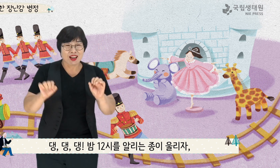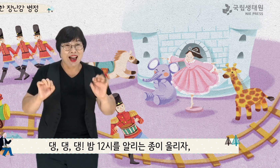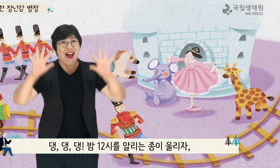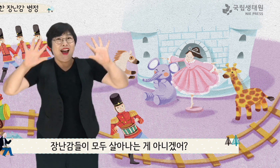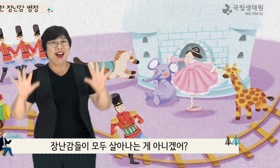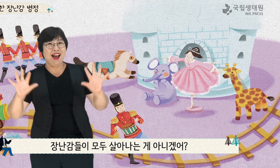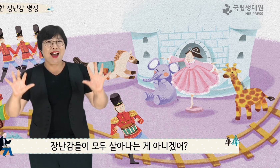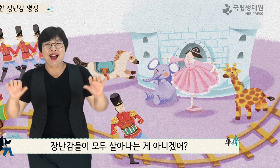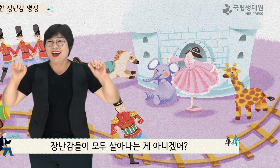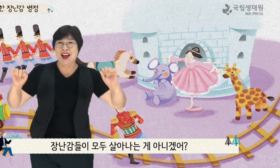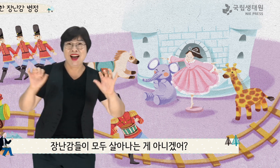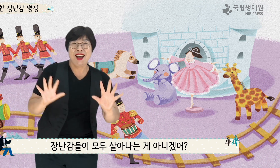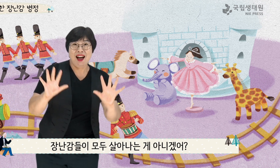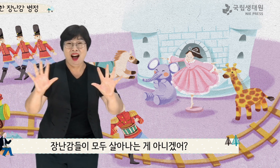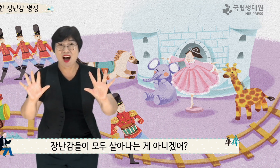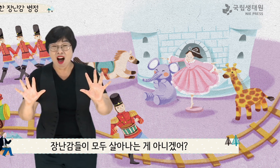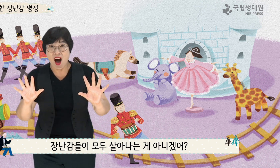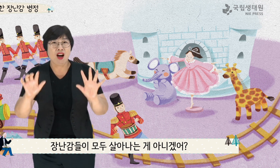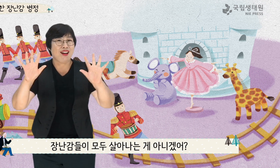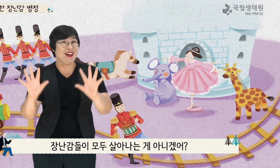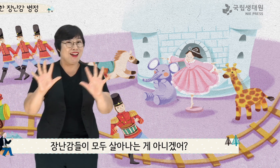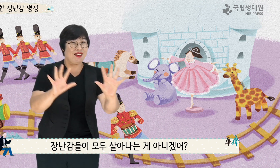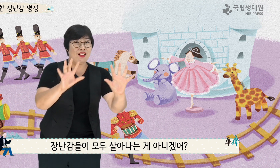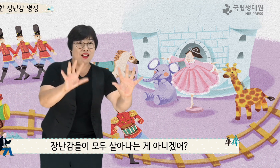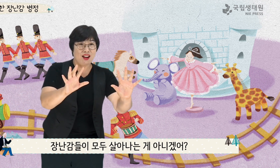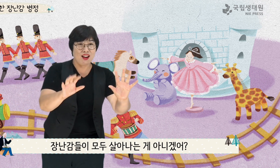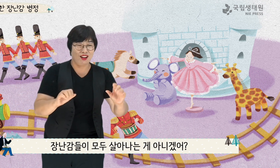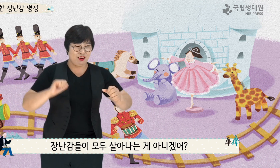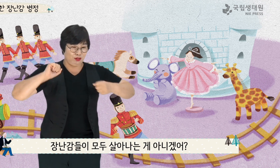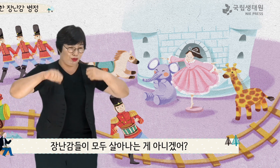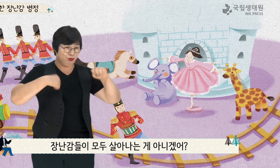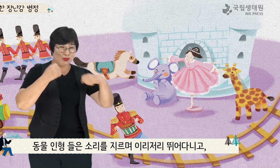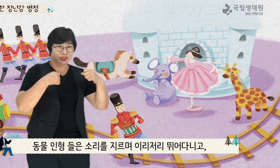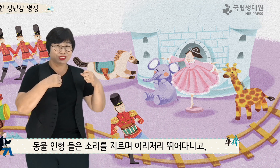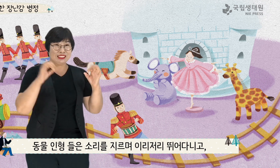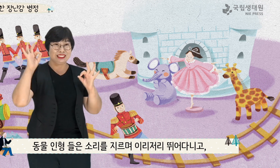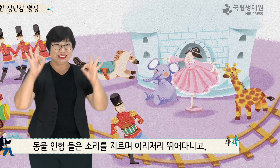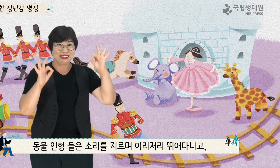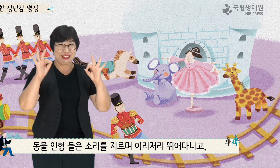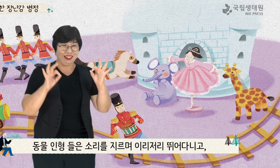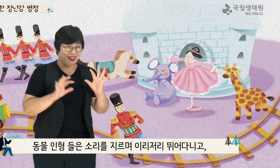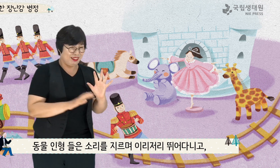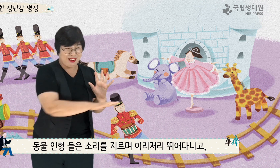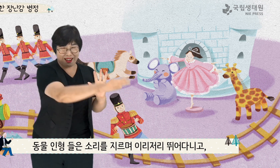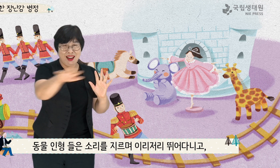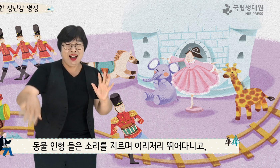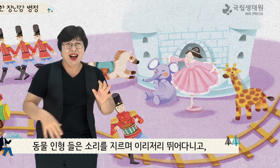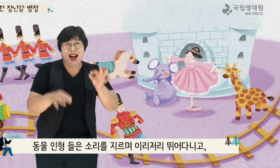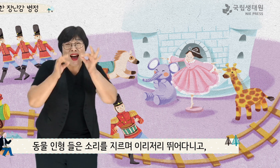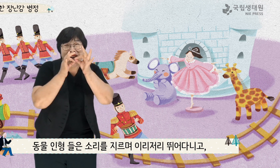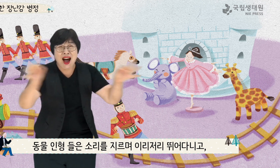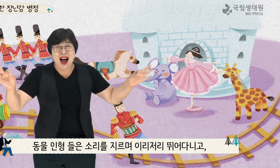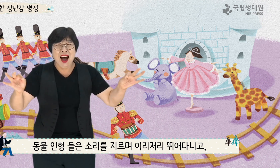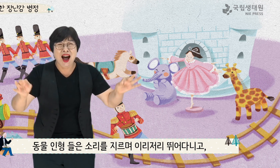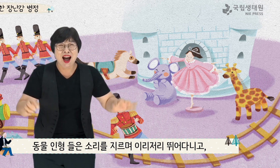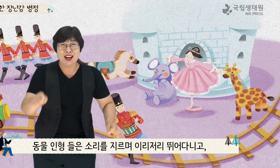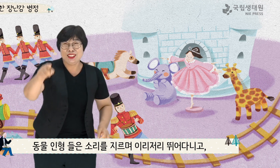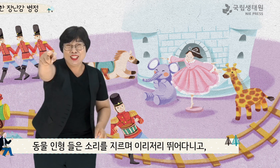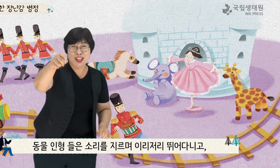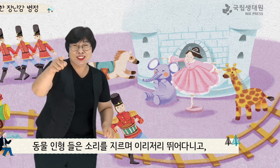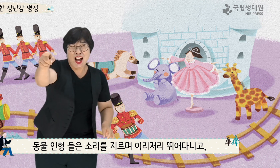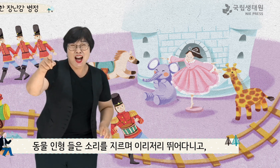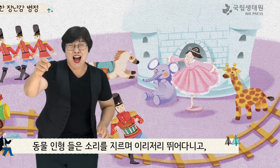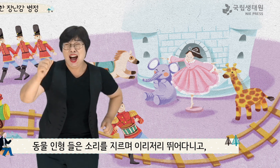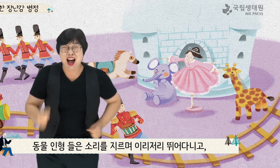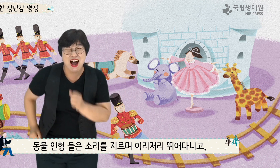울리자 장난감들이 모두 살아나는 게 아니겠어? 동물 인형들은 소리를 지르며